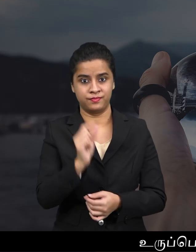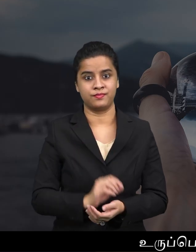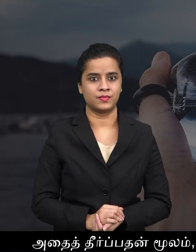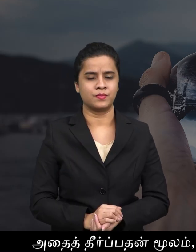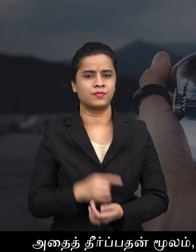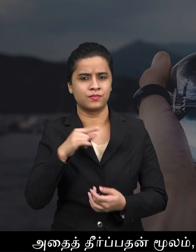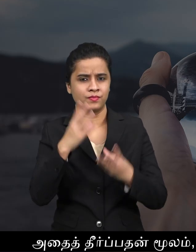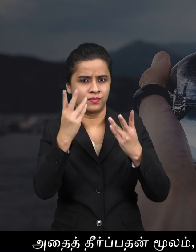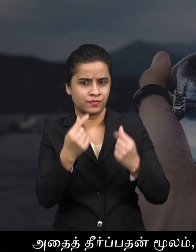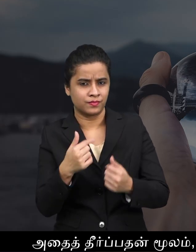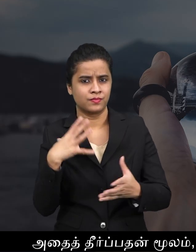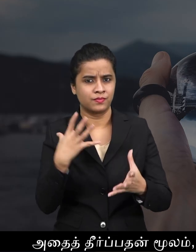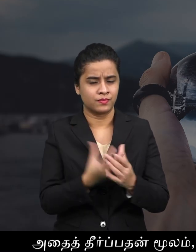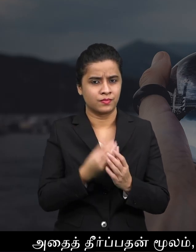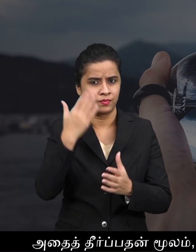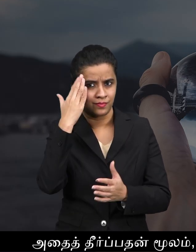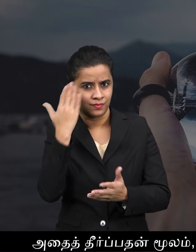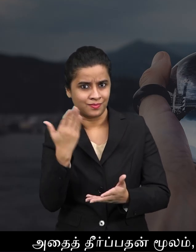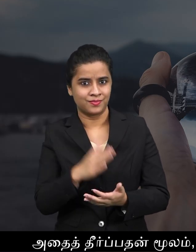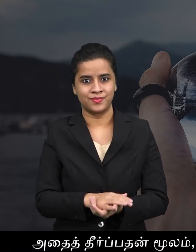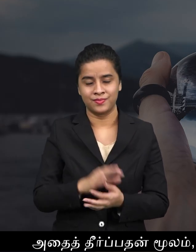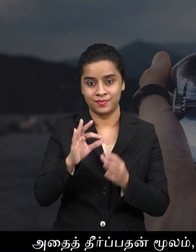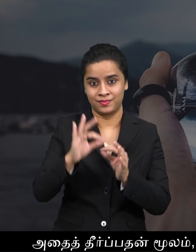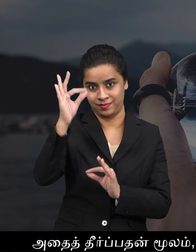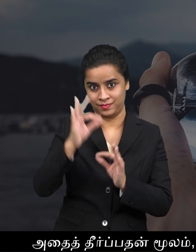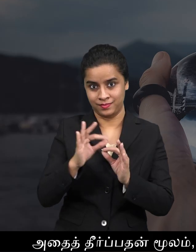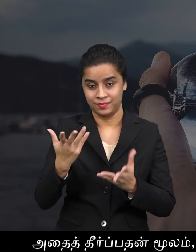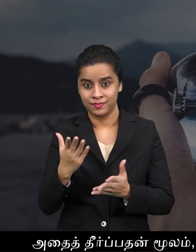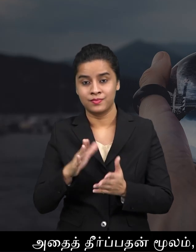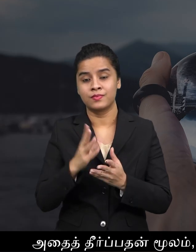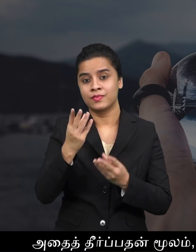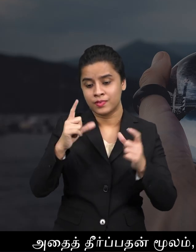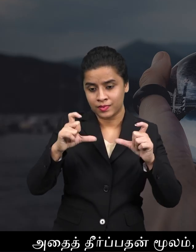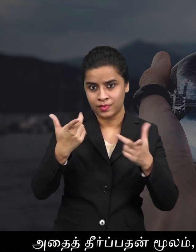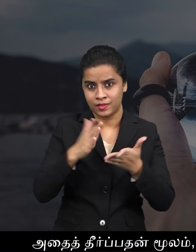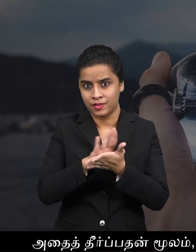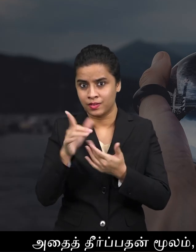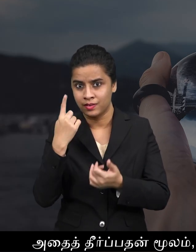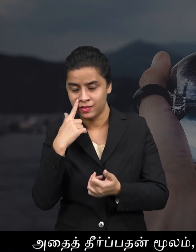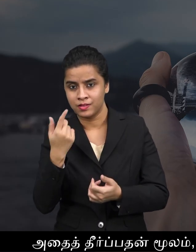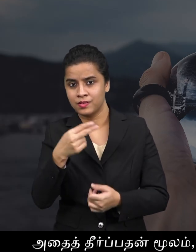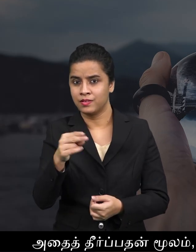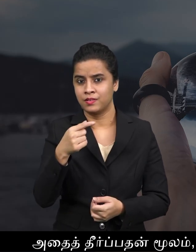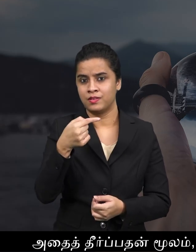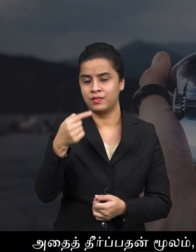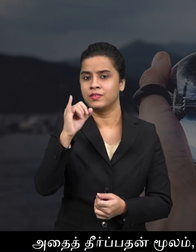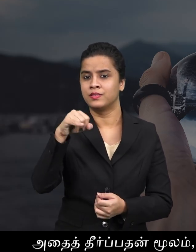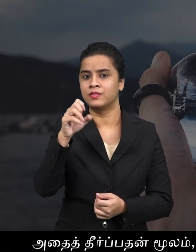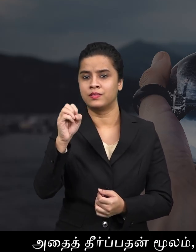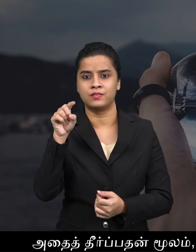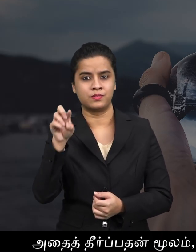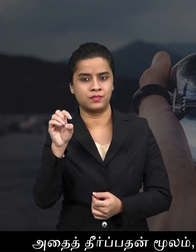u. அதை தீர்ப்பதின் மூலம் படத்தின் உயரம் h கீழ் I ஈடு கழித்தல்